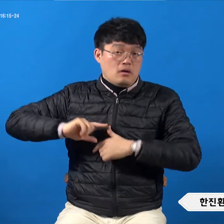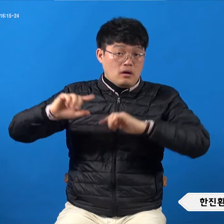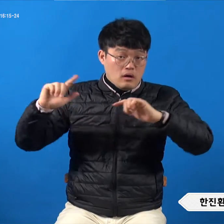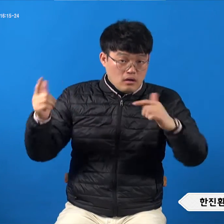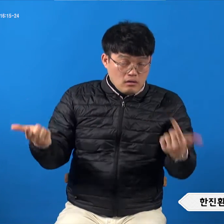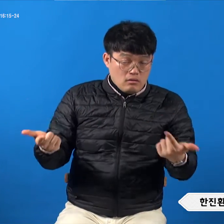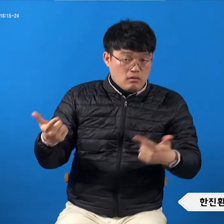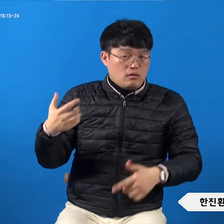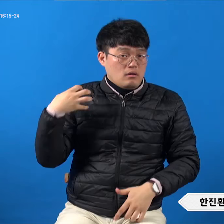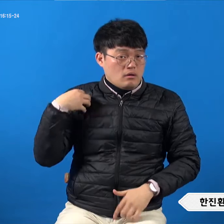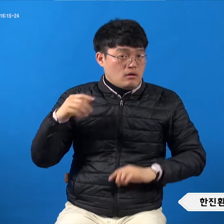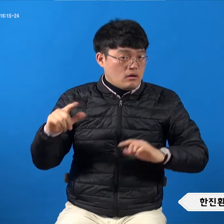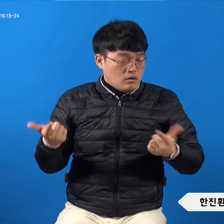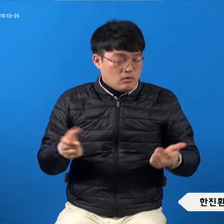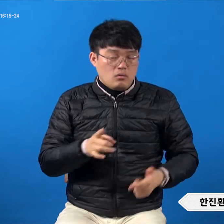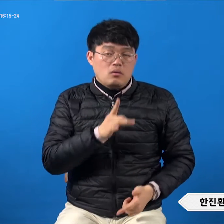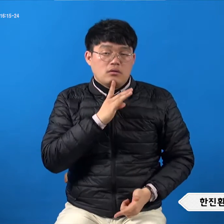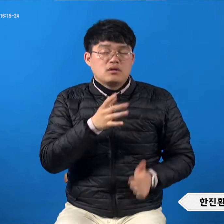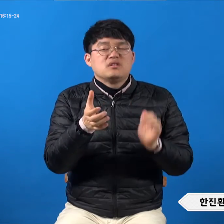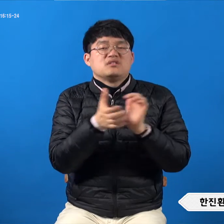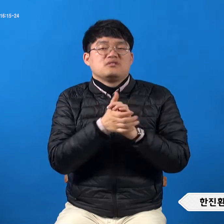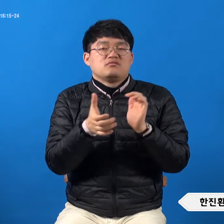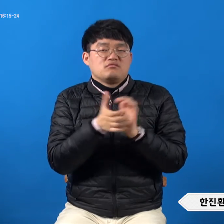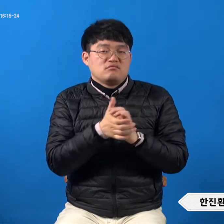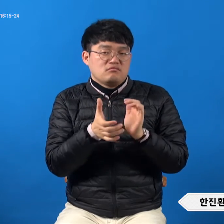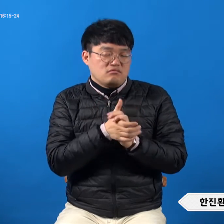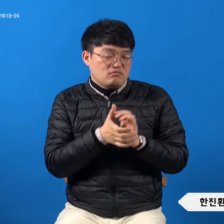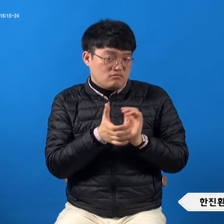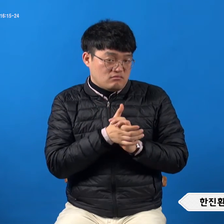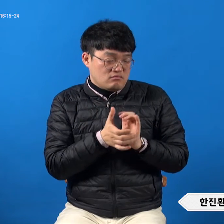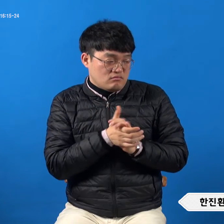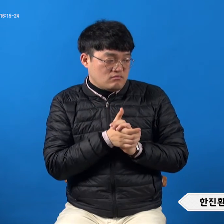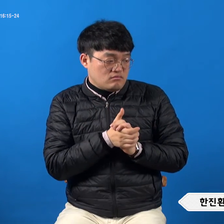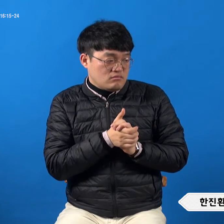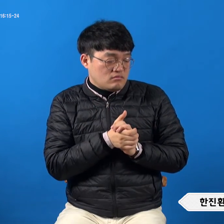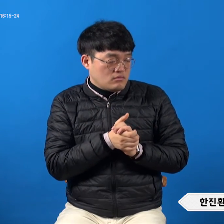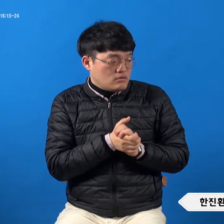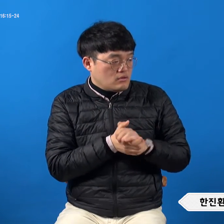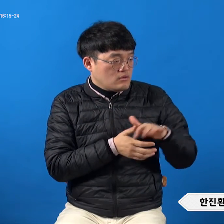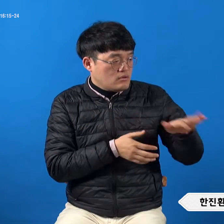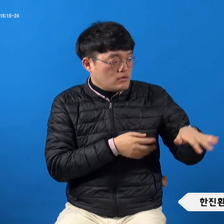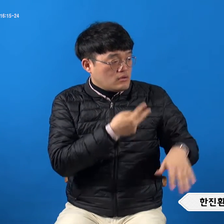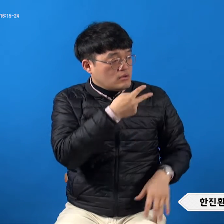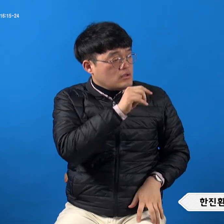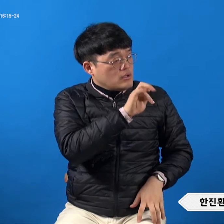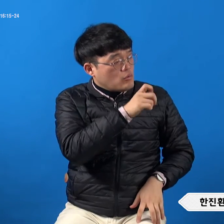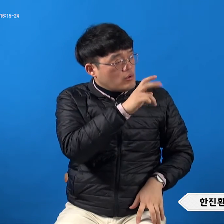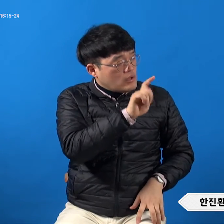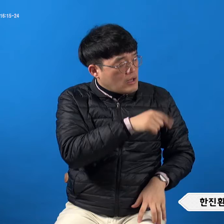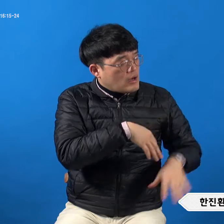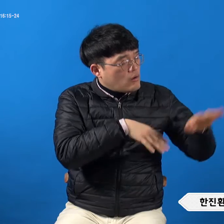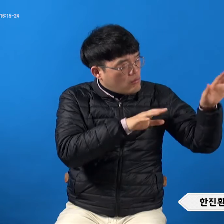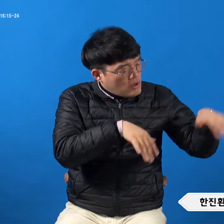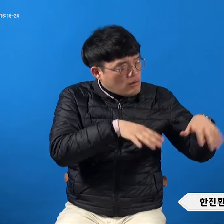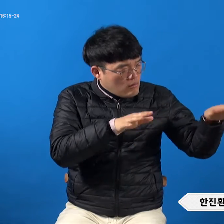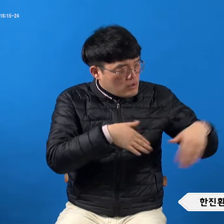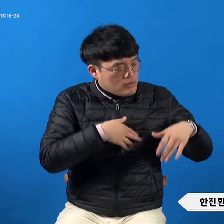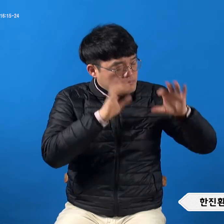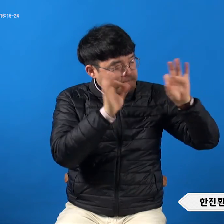아니고 오직 친구였습니다. 디모데야, 어서 속히 내게 오지 않으련 보고